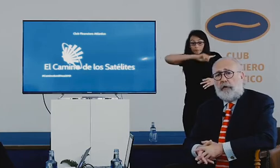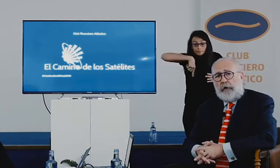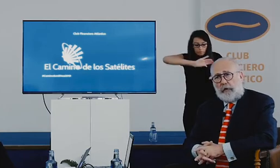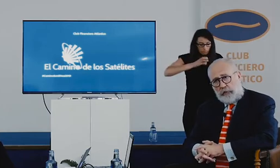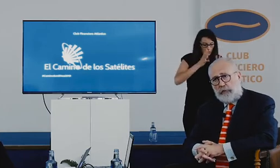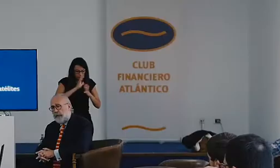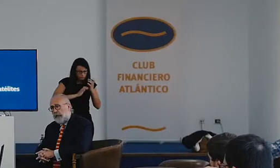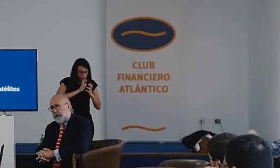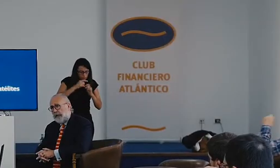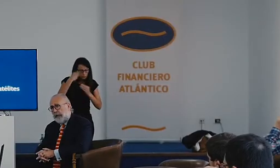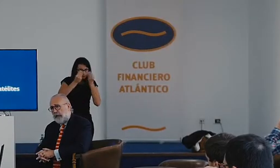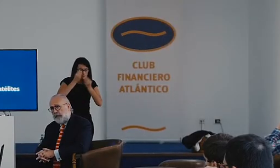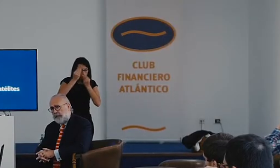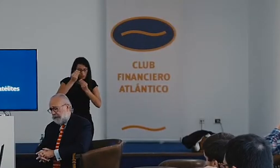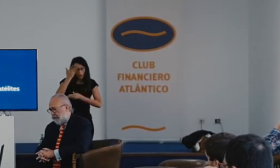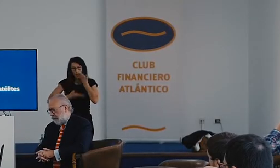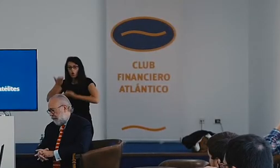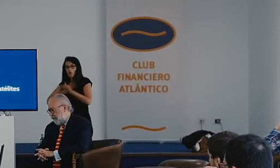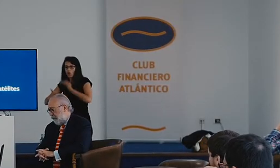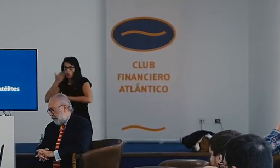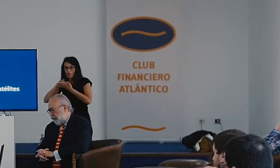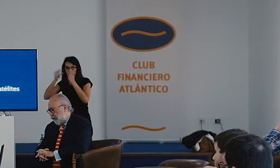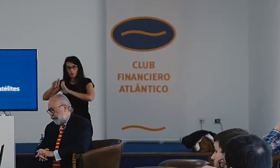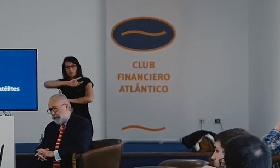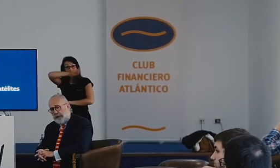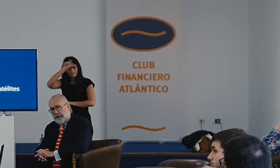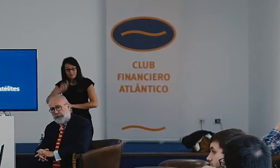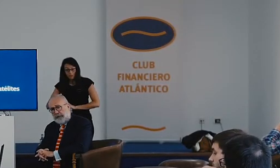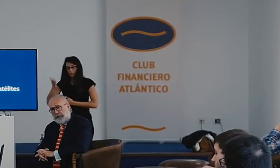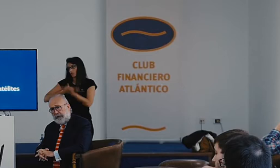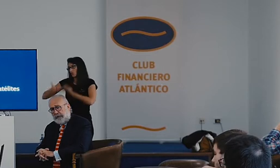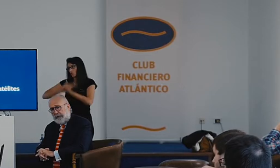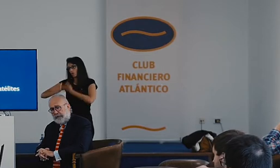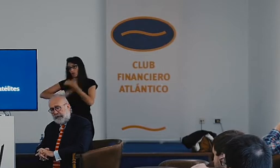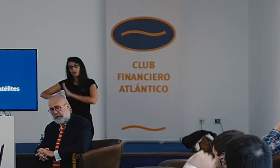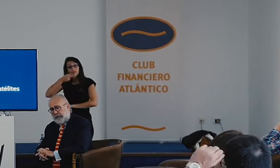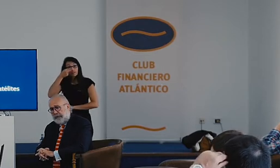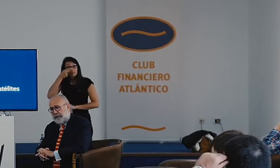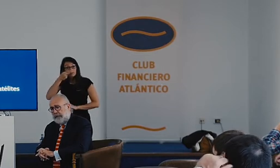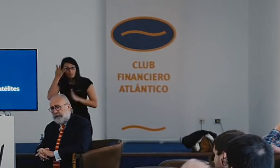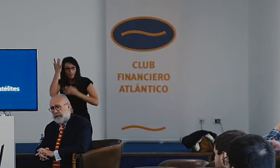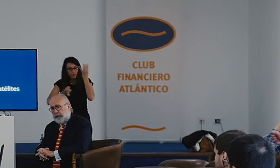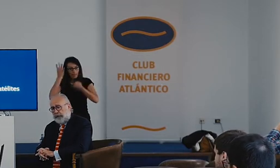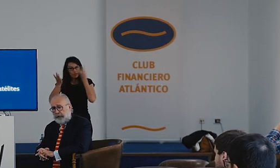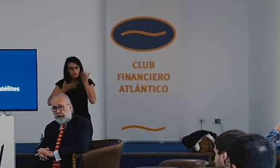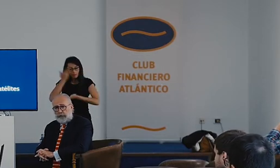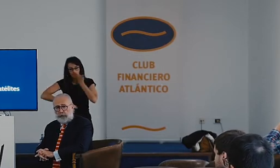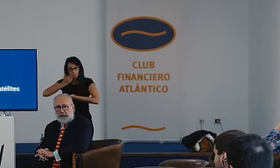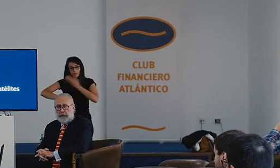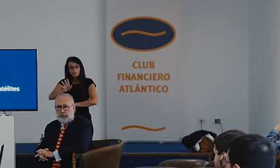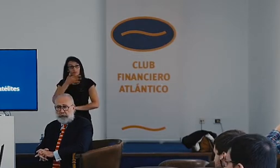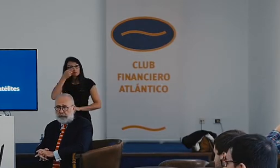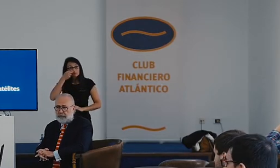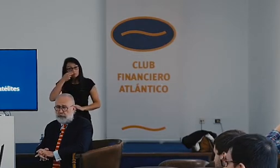el colaborar con Enrique Varela, con Funteso, en este, como se decía al principio, en esta actividad, porque creo que